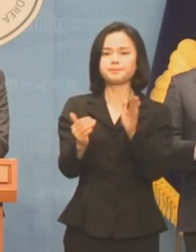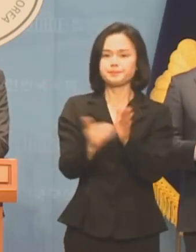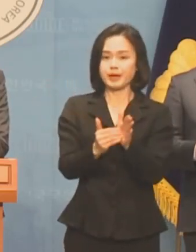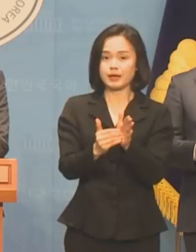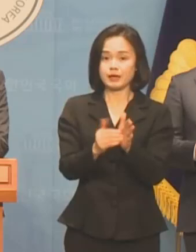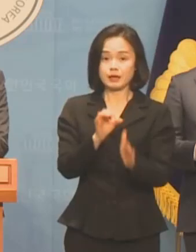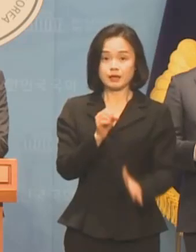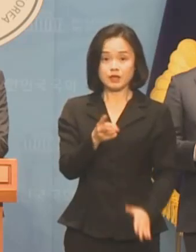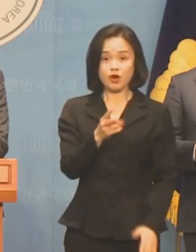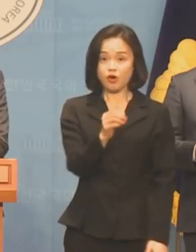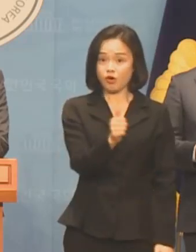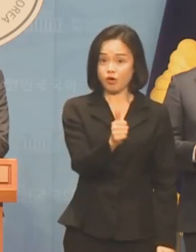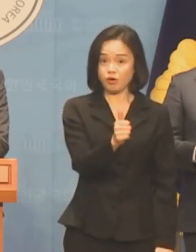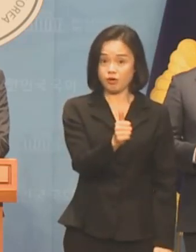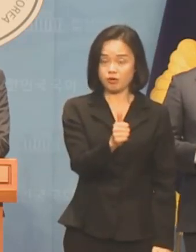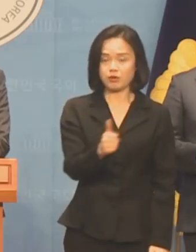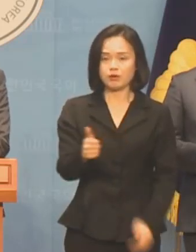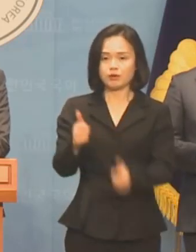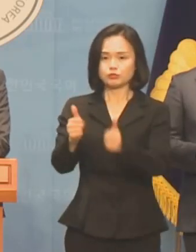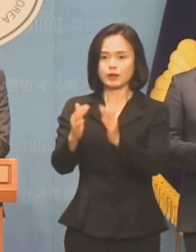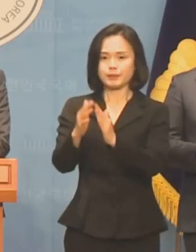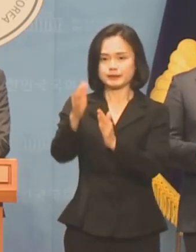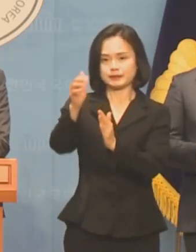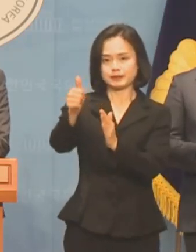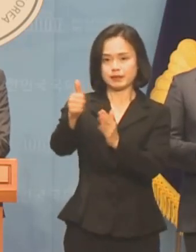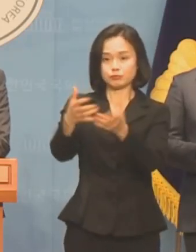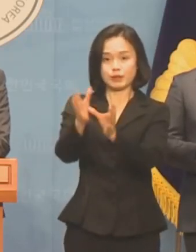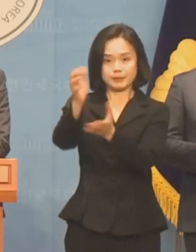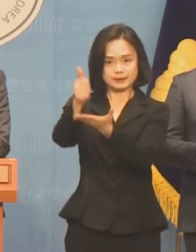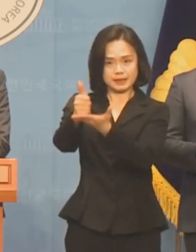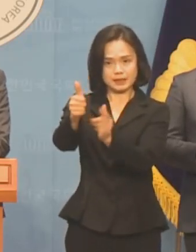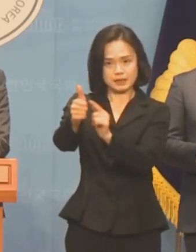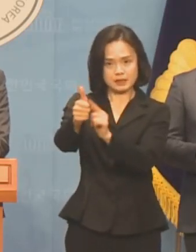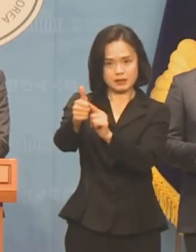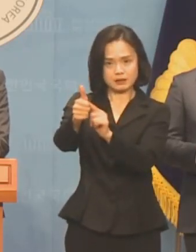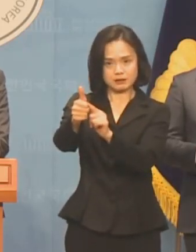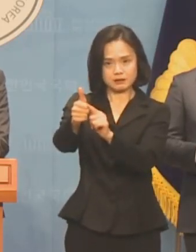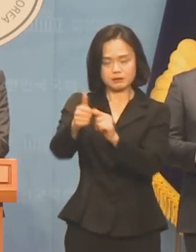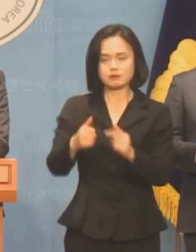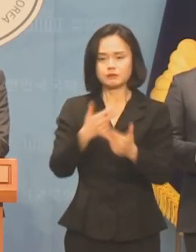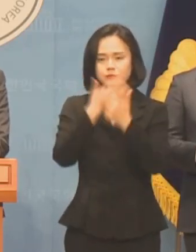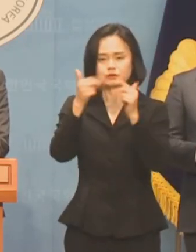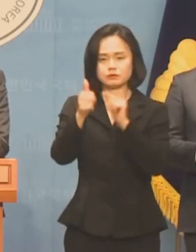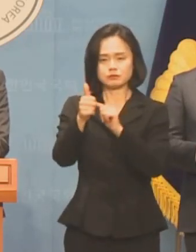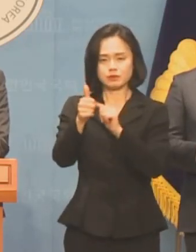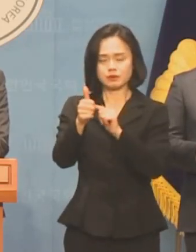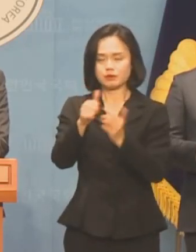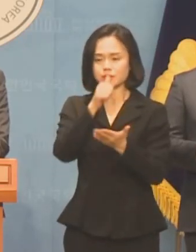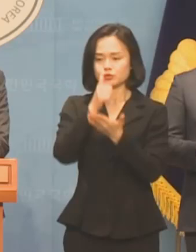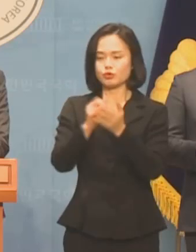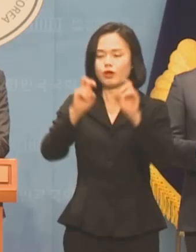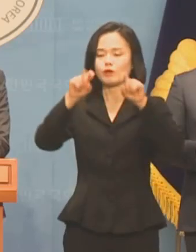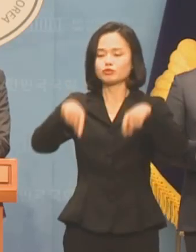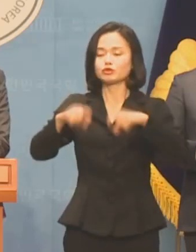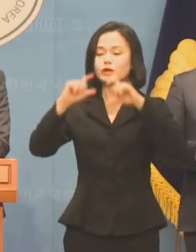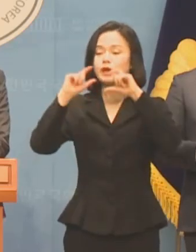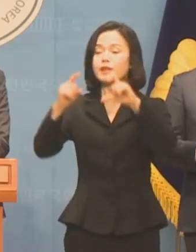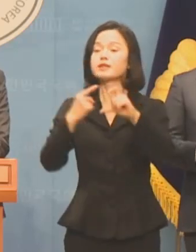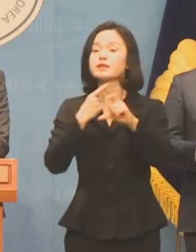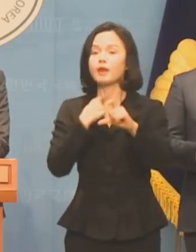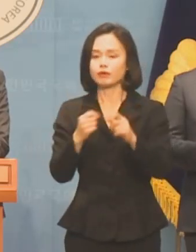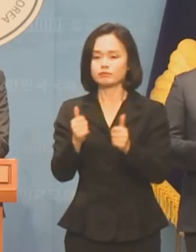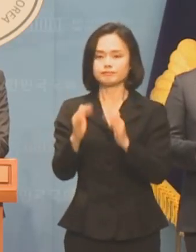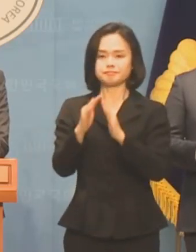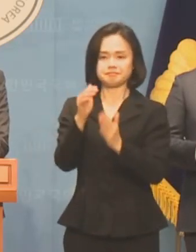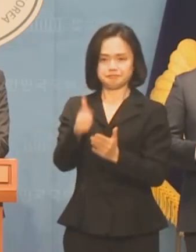이 부장판사에 대해 이재명 더불어민주당 대표의 위증교사 혐의 무죄를 선고한 부장판사라고